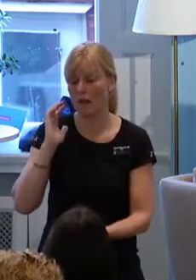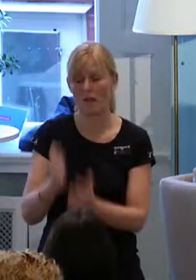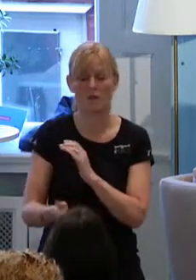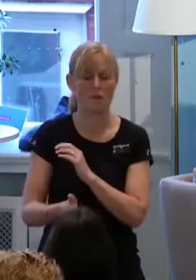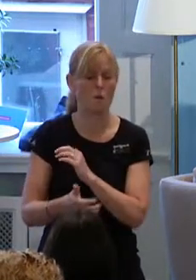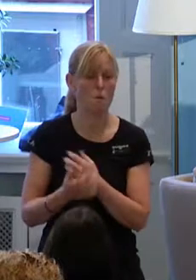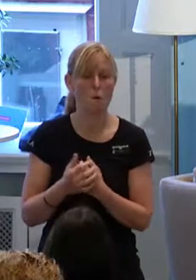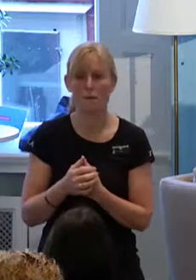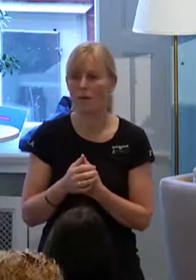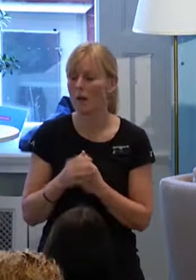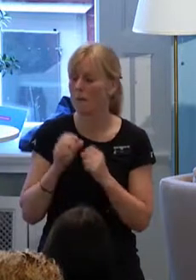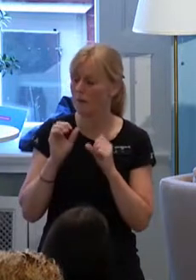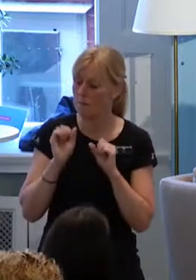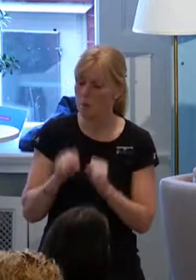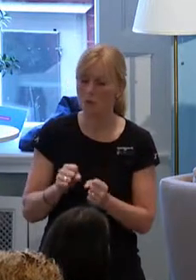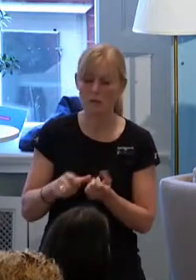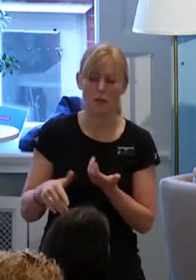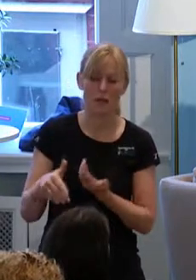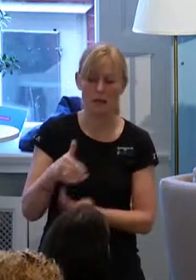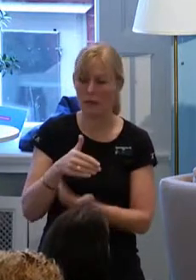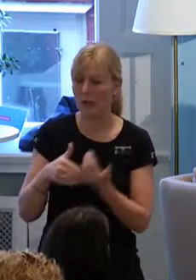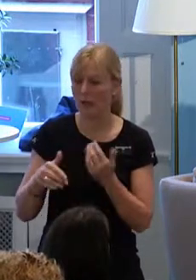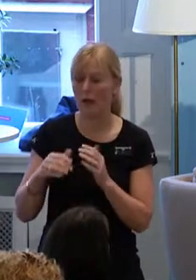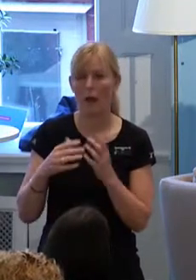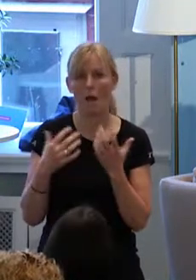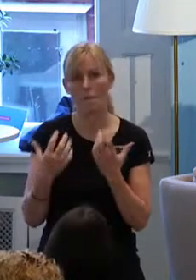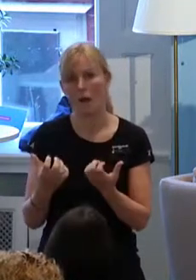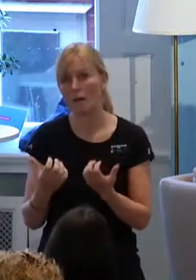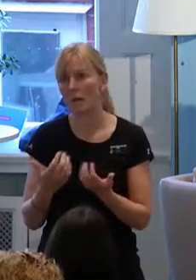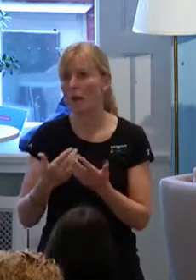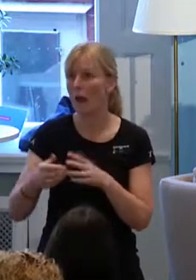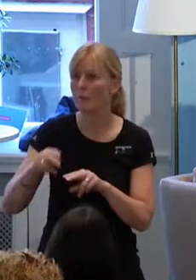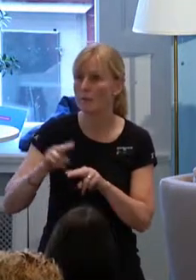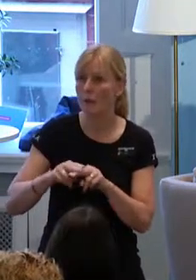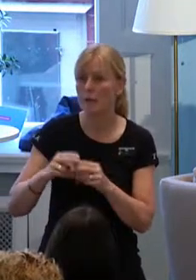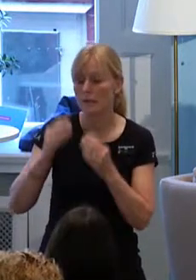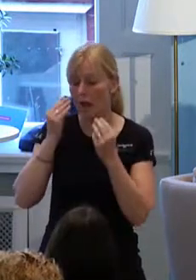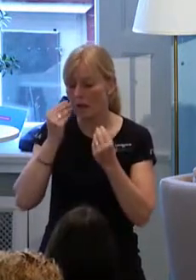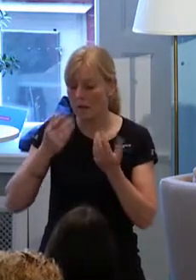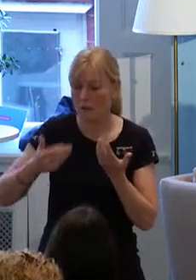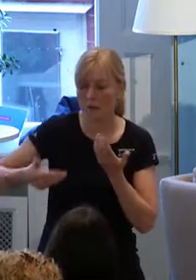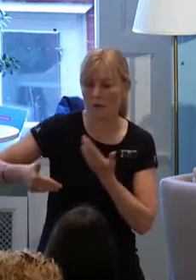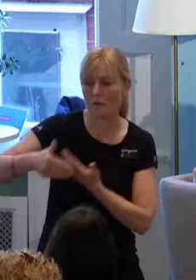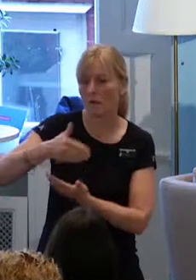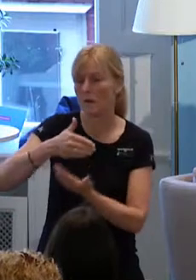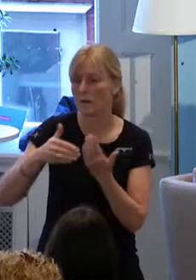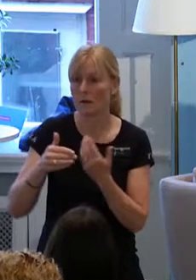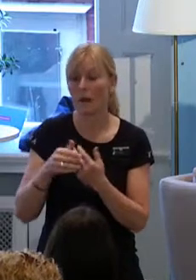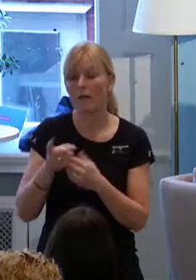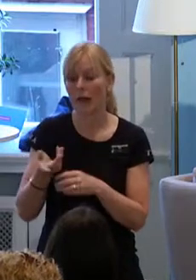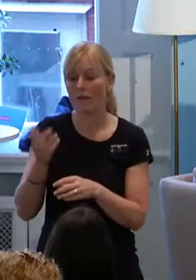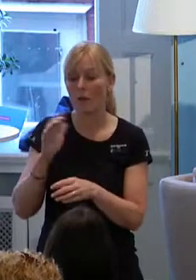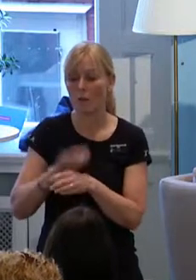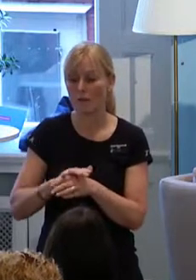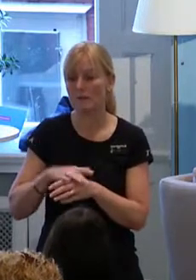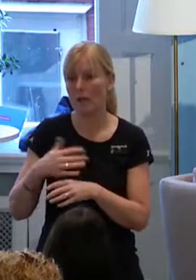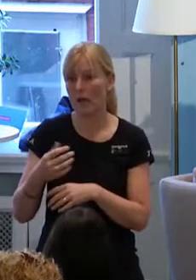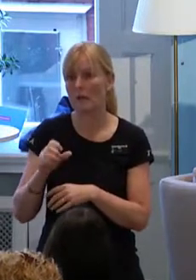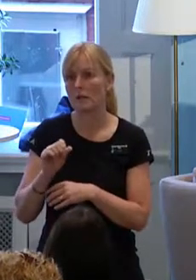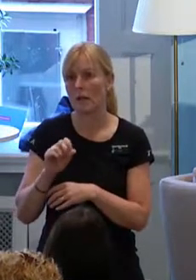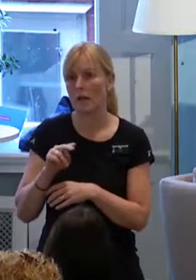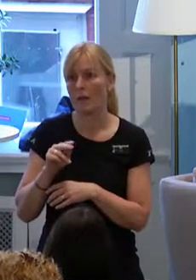måste se till att integrera praktik, arbetsplats, lärande på ett helt annat sätt. Den typen av kompetenser är också generiska.